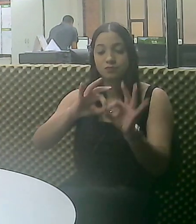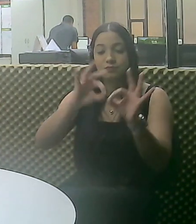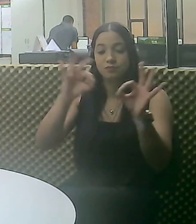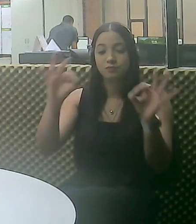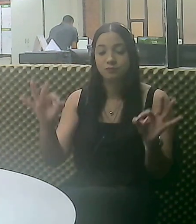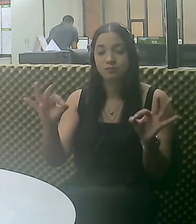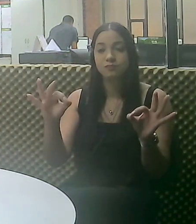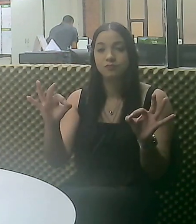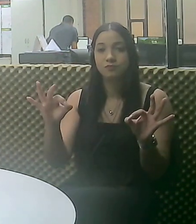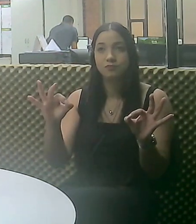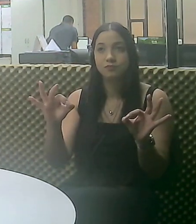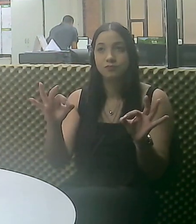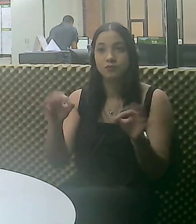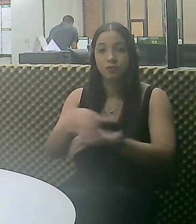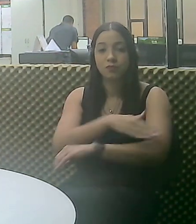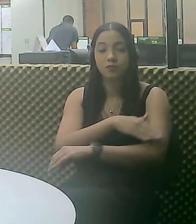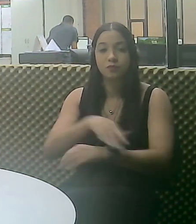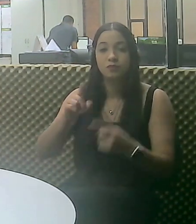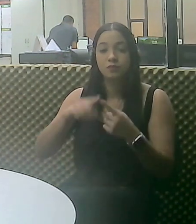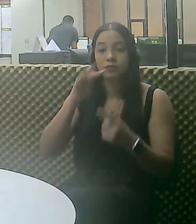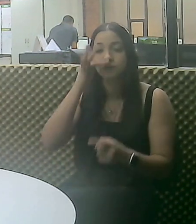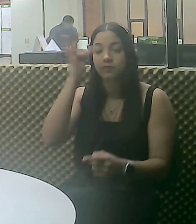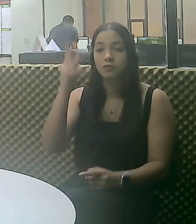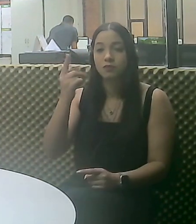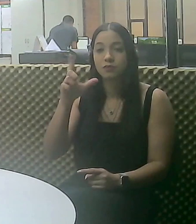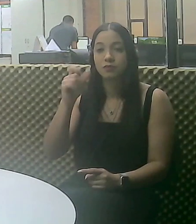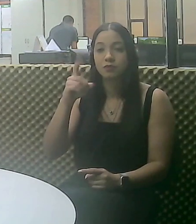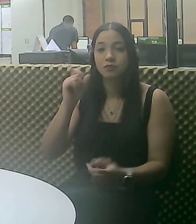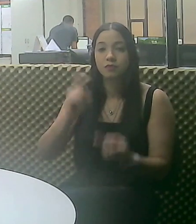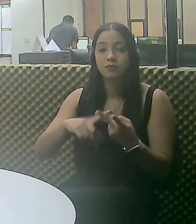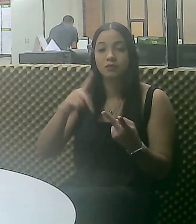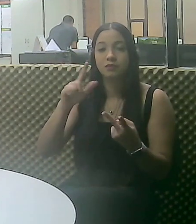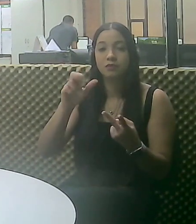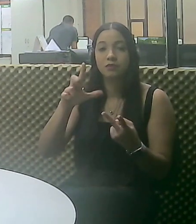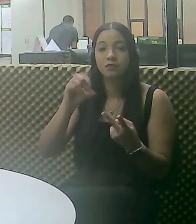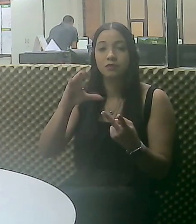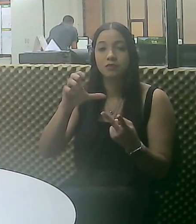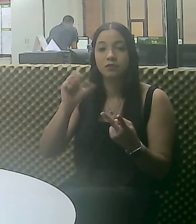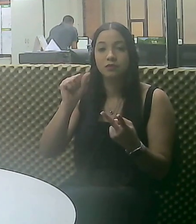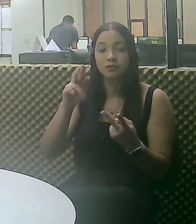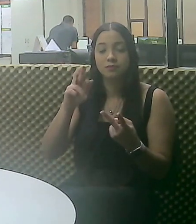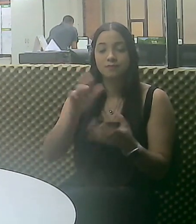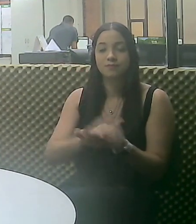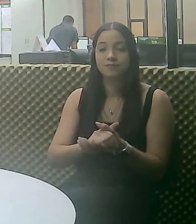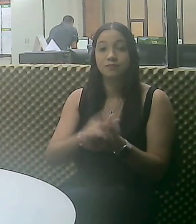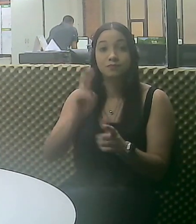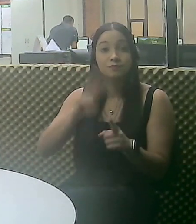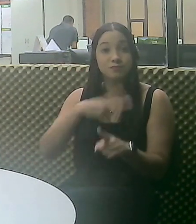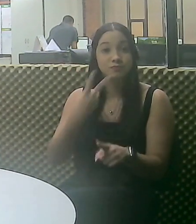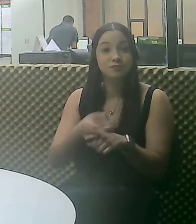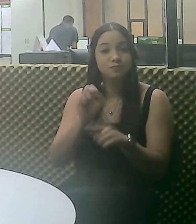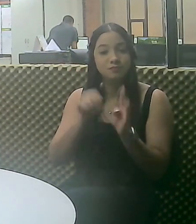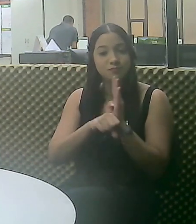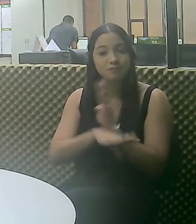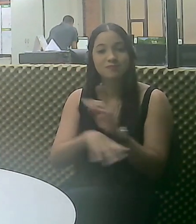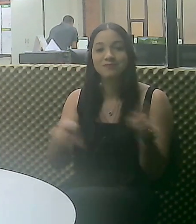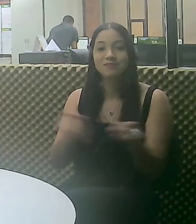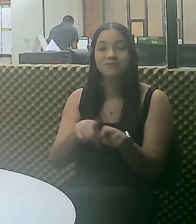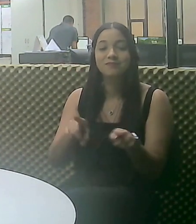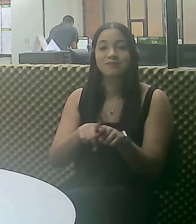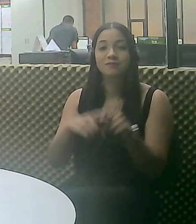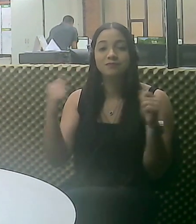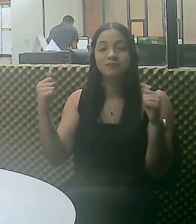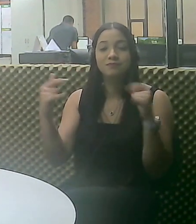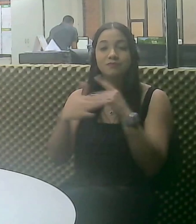no trecho entre as alamedas Jardim Holanda e Paulo César Santana. A duplicação beneficiará também quem